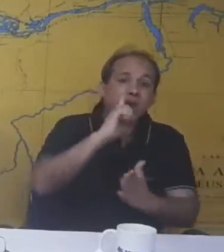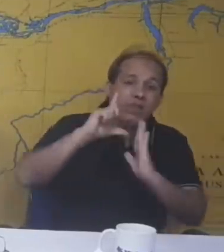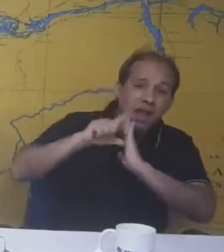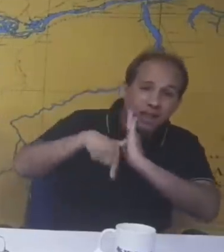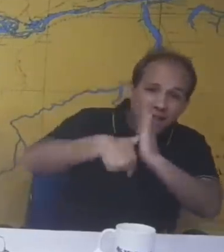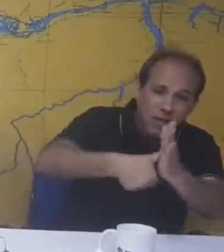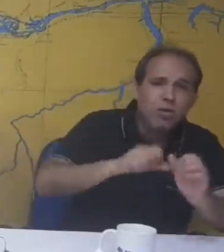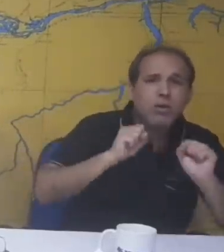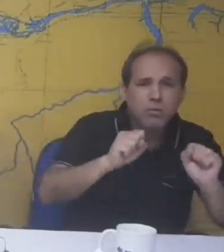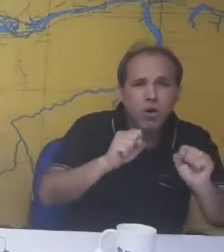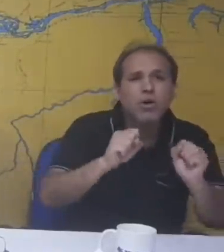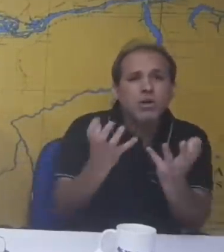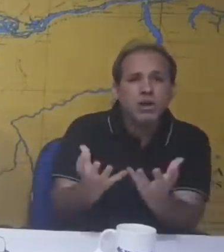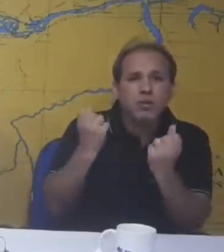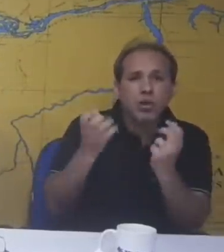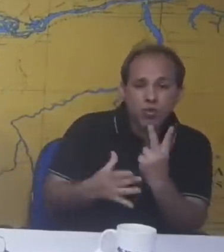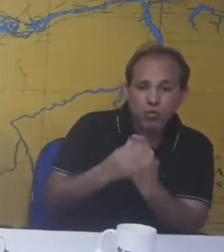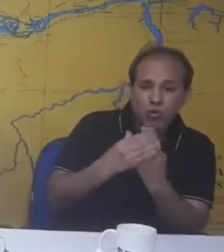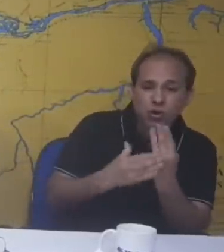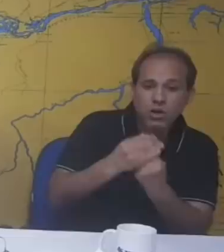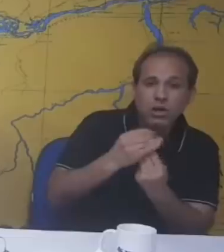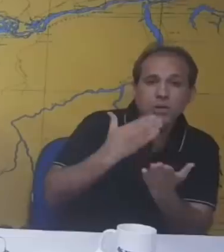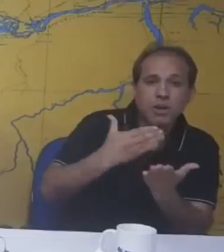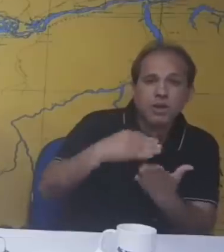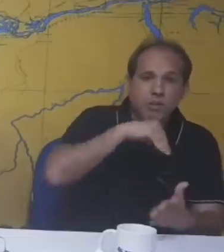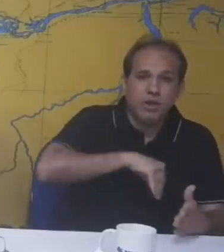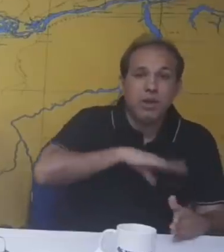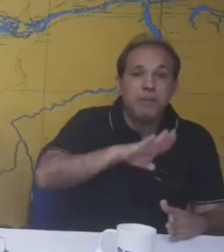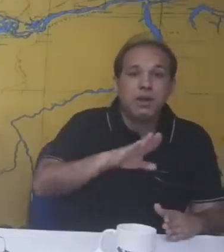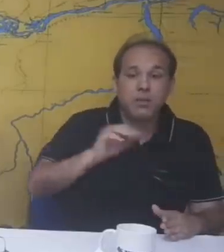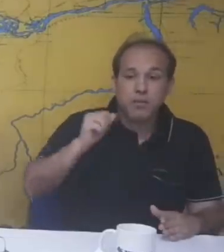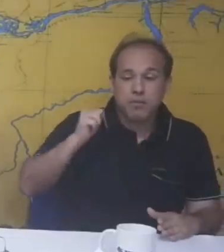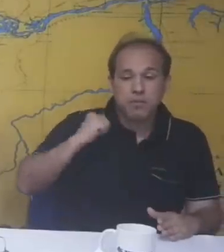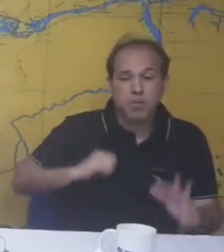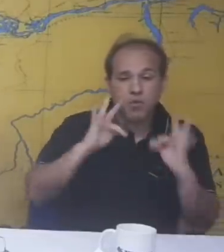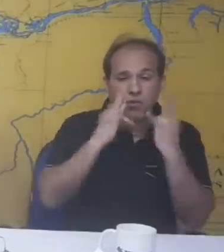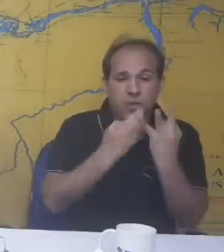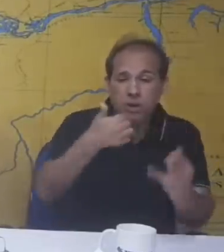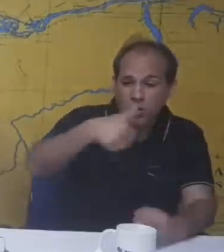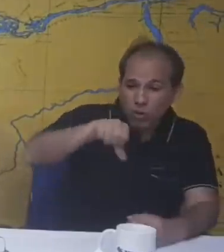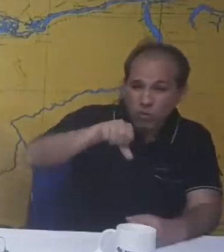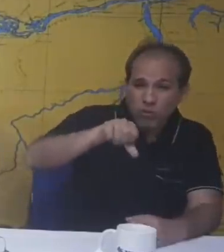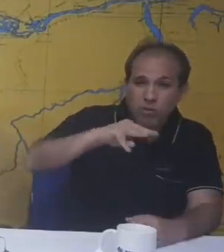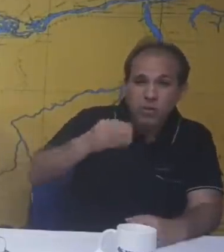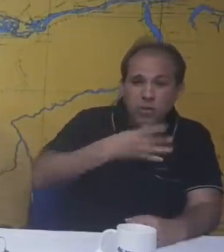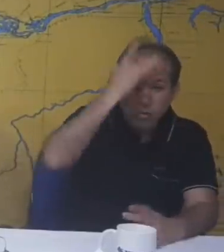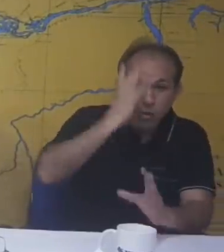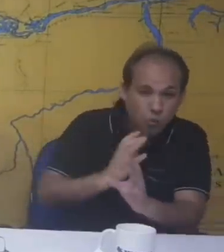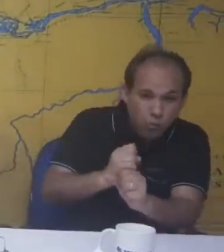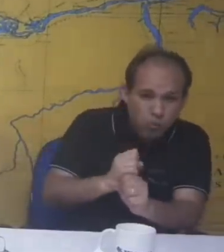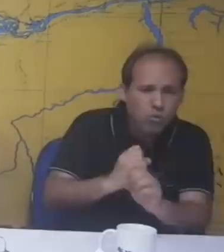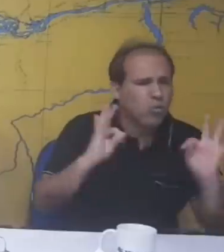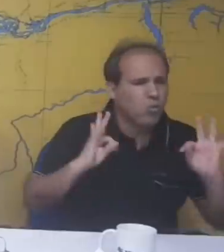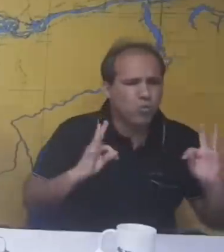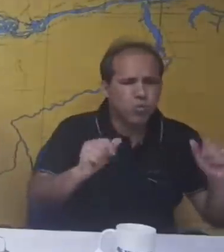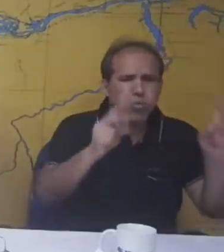pode receber 2 ou 3 parcelas. Agora, o Bolsa Família, que são 19 milhões de pessoas, todos